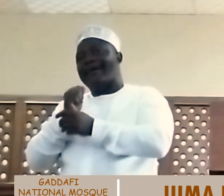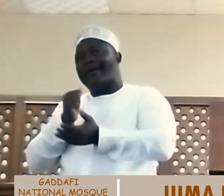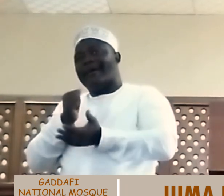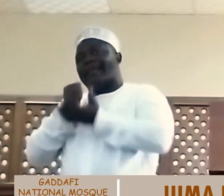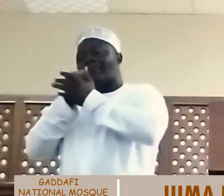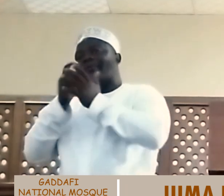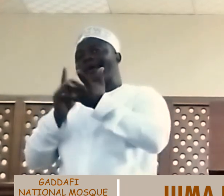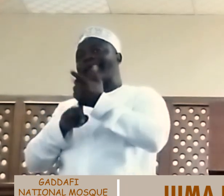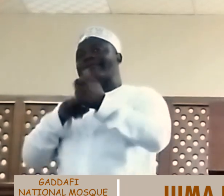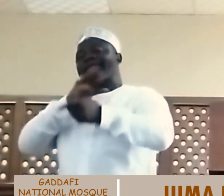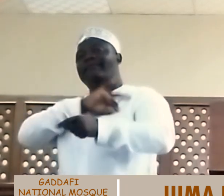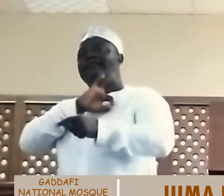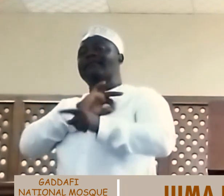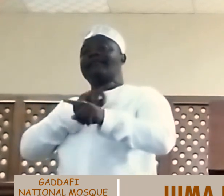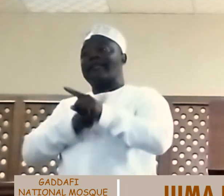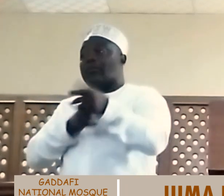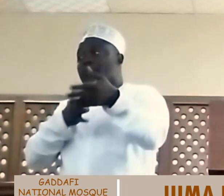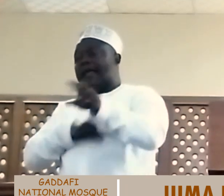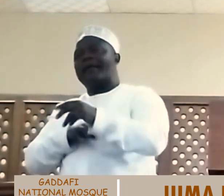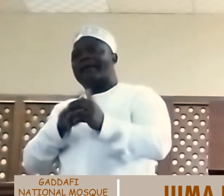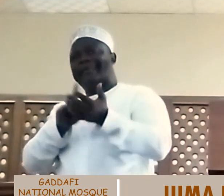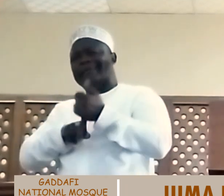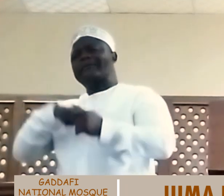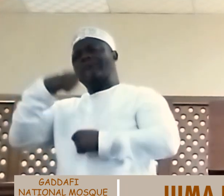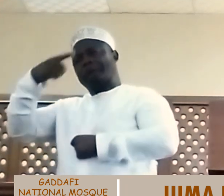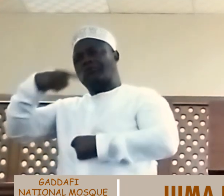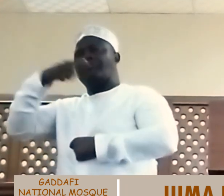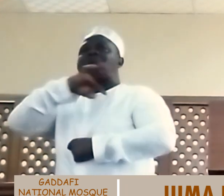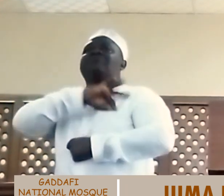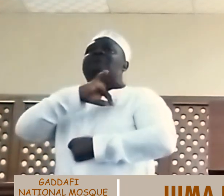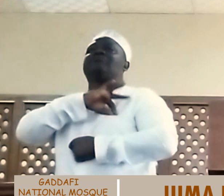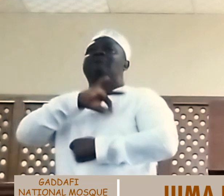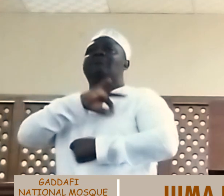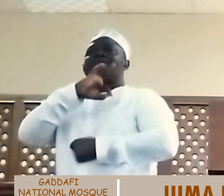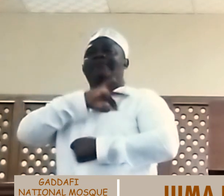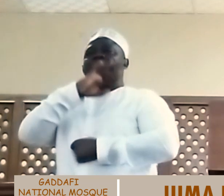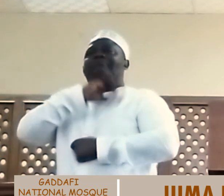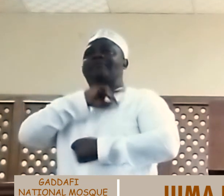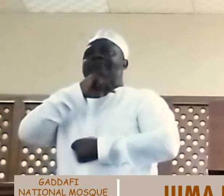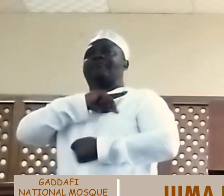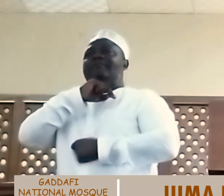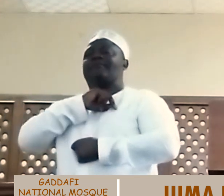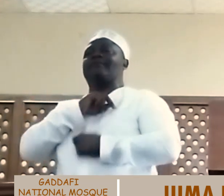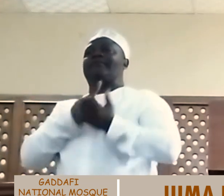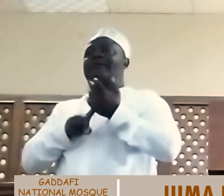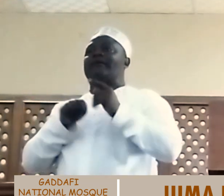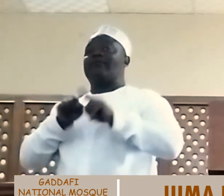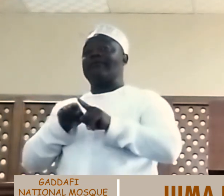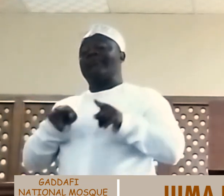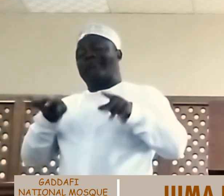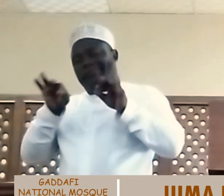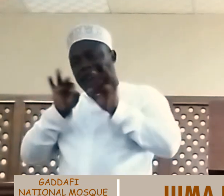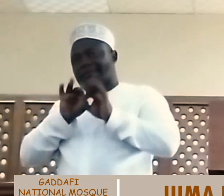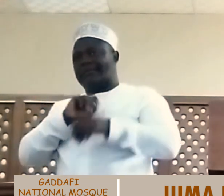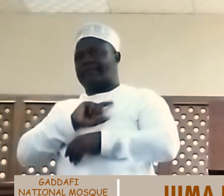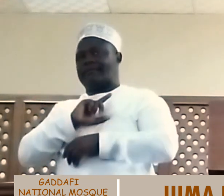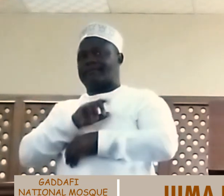وهو في قبره بعد موته من علم علما